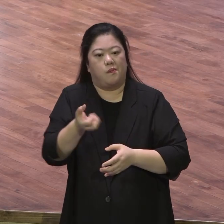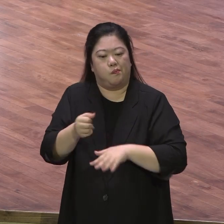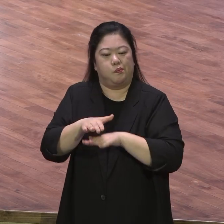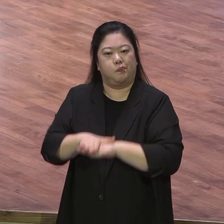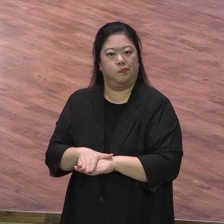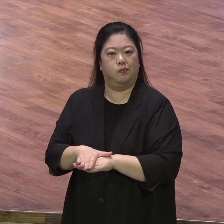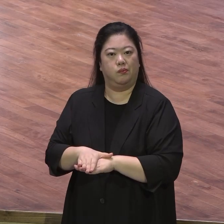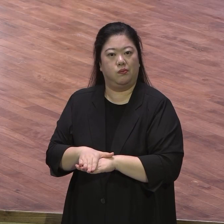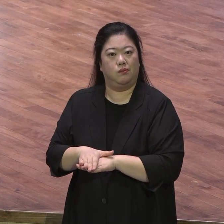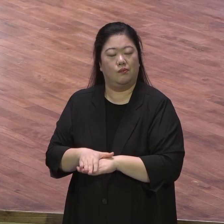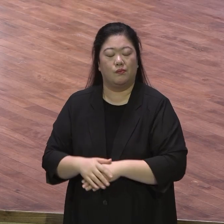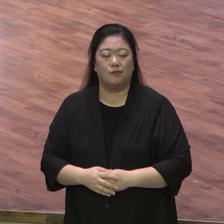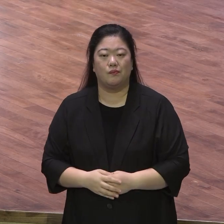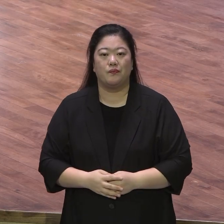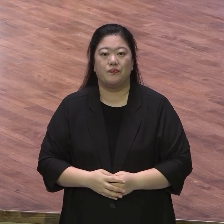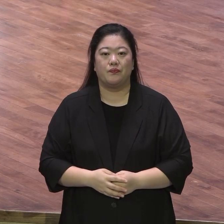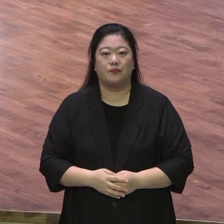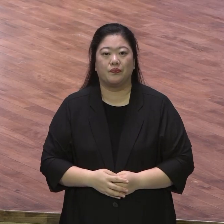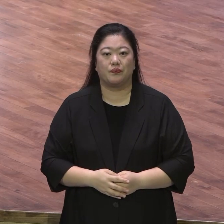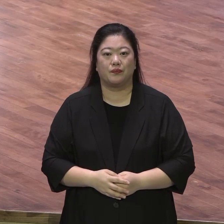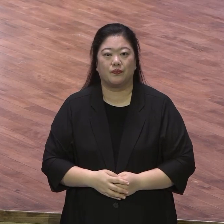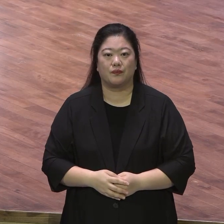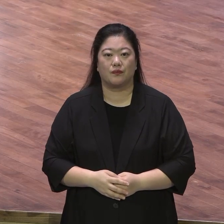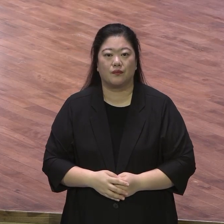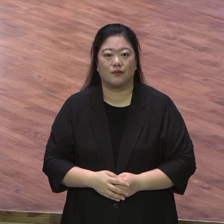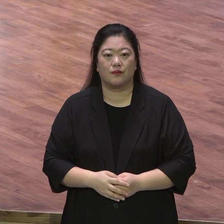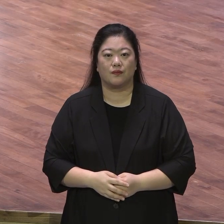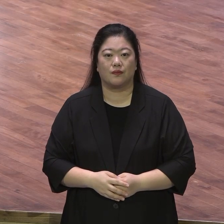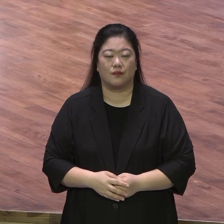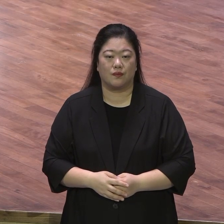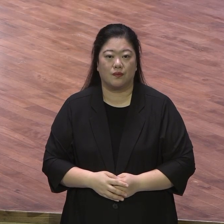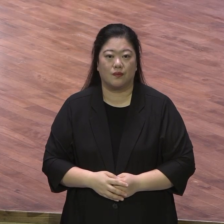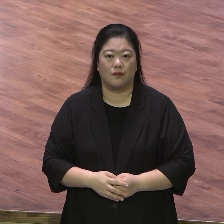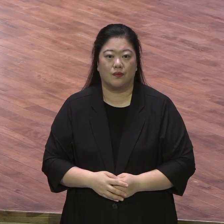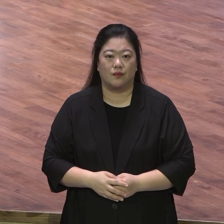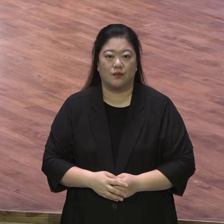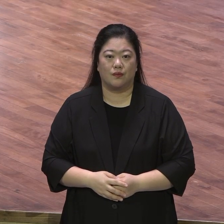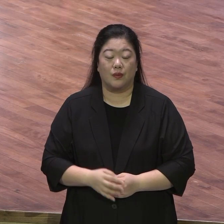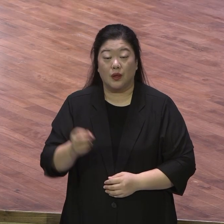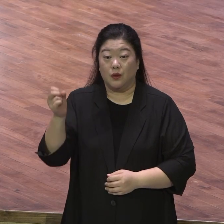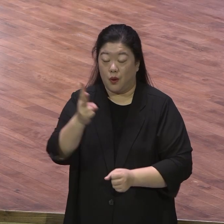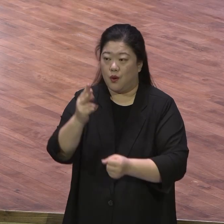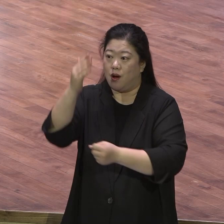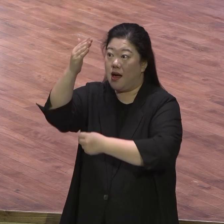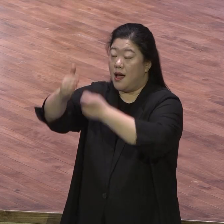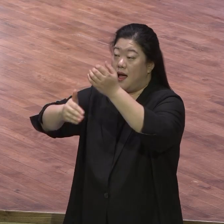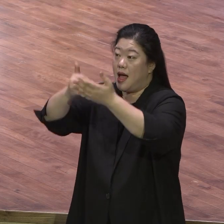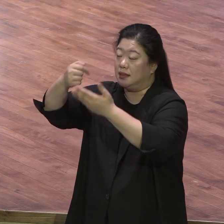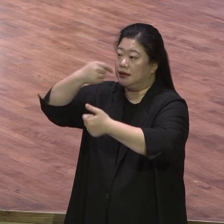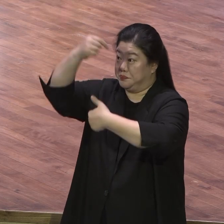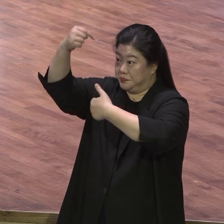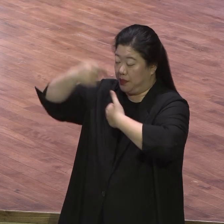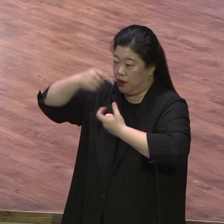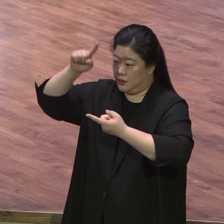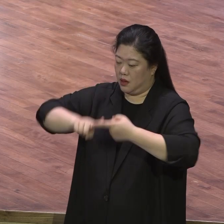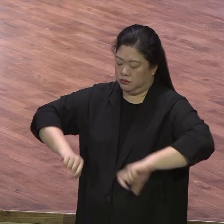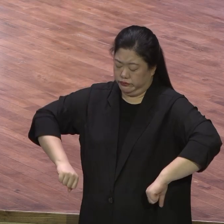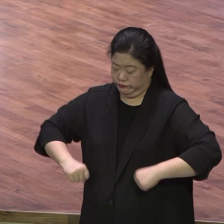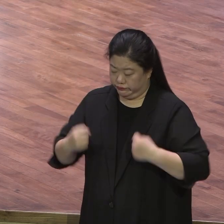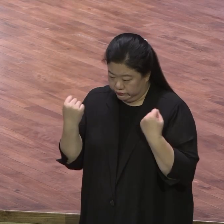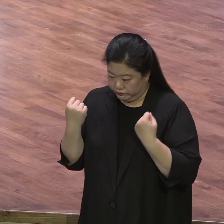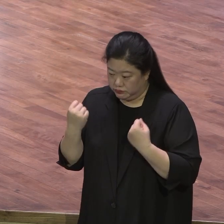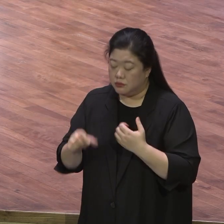동시에 하나님의 뜻에 철저히 순종하는 자에게는 높이시겠다라는 말씀이